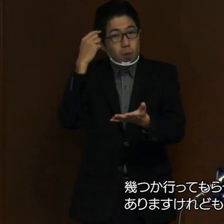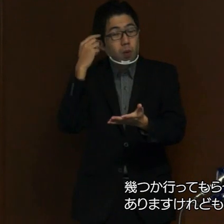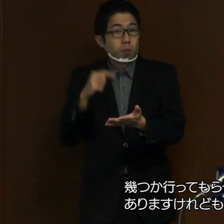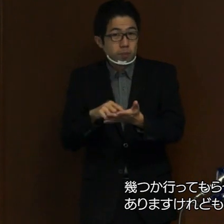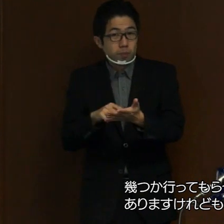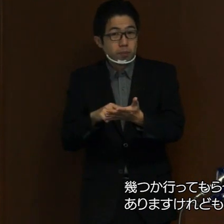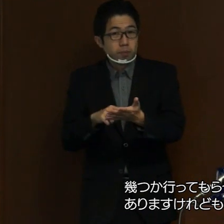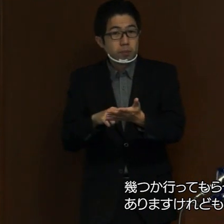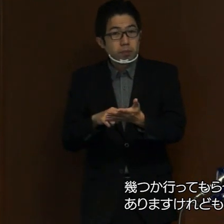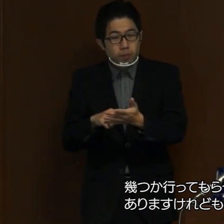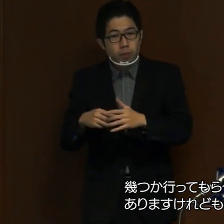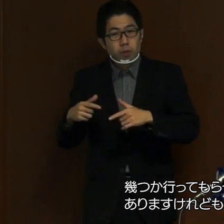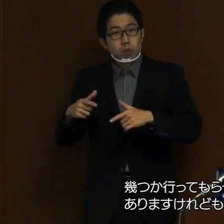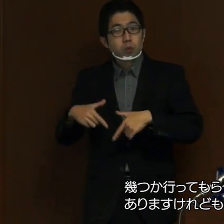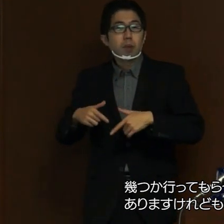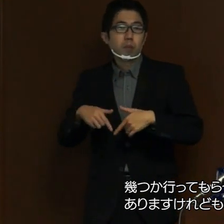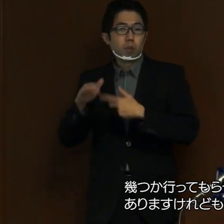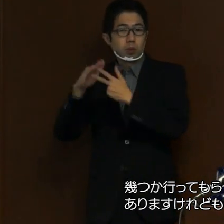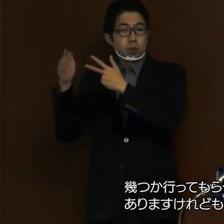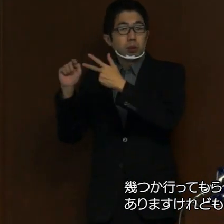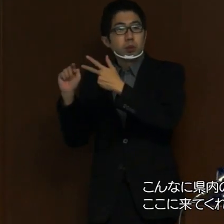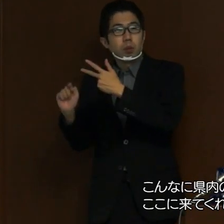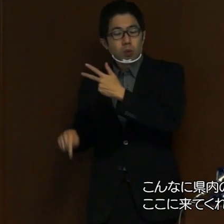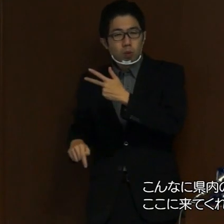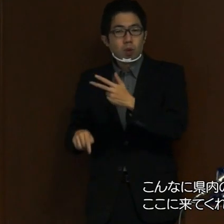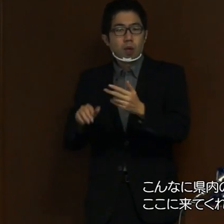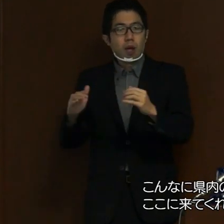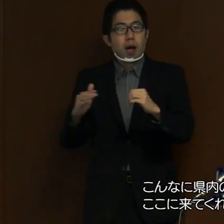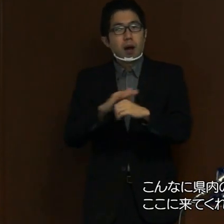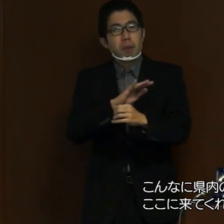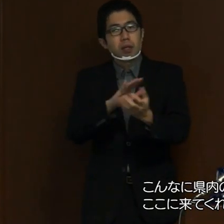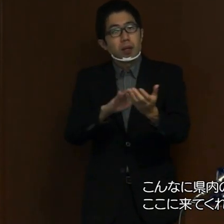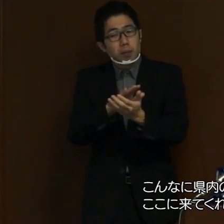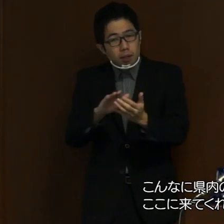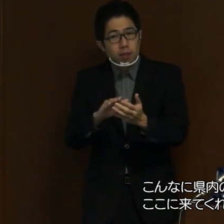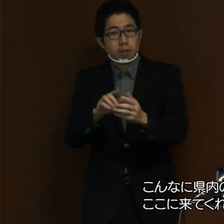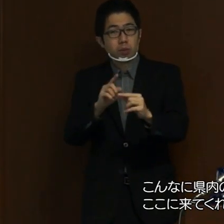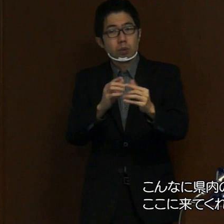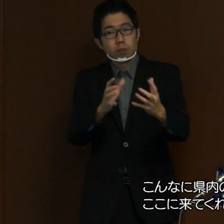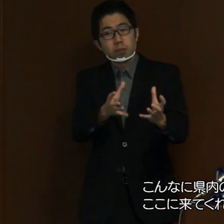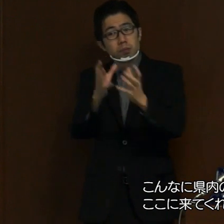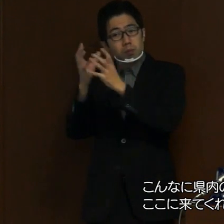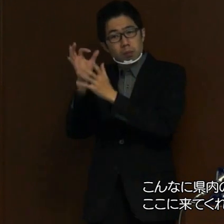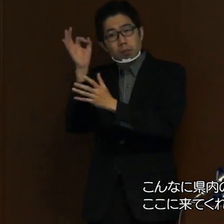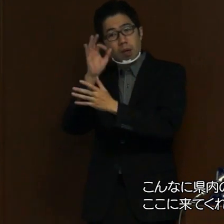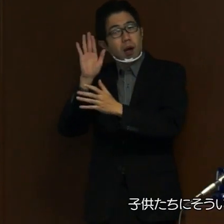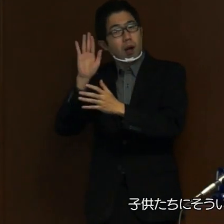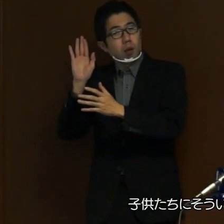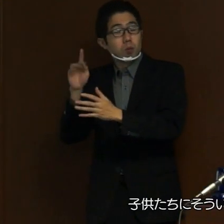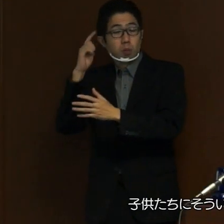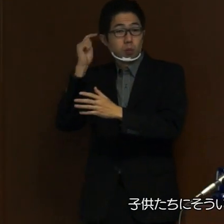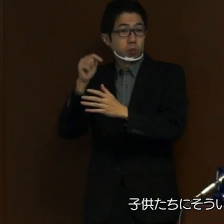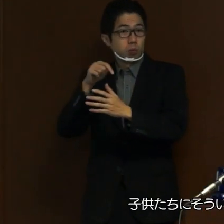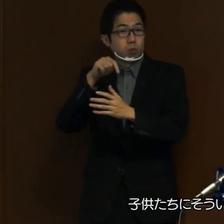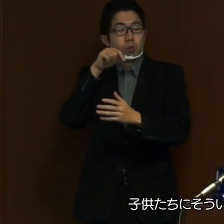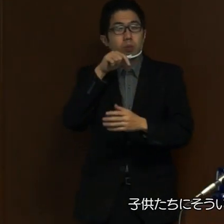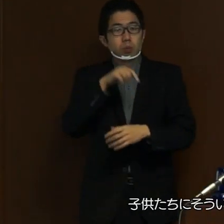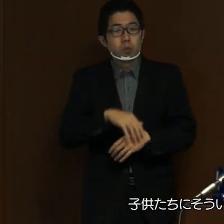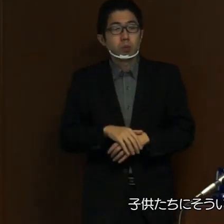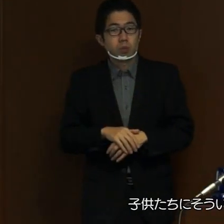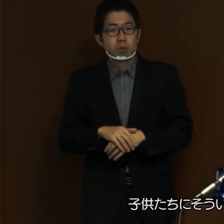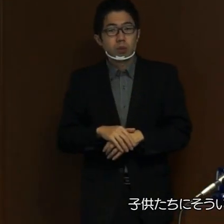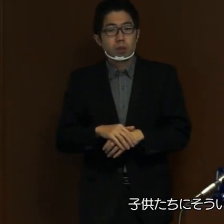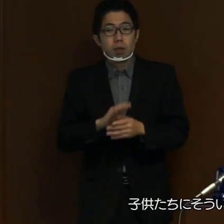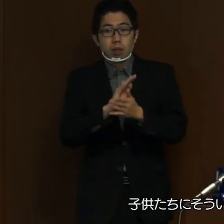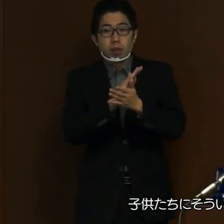くつか行ってもらっているところありますけれども、こんなに県内の学校がここに来てくれるんだったら子どもたちにそうい